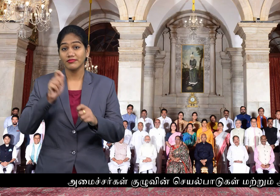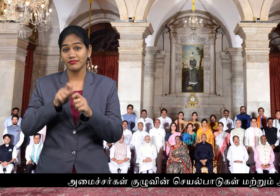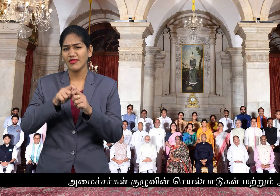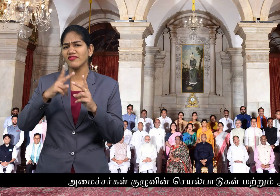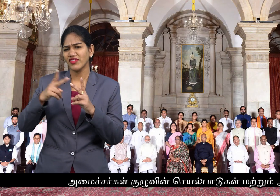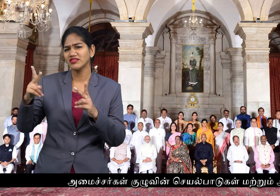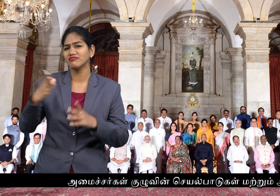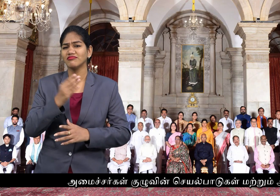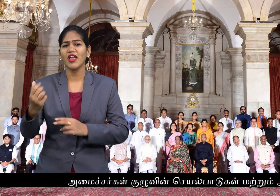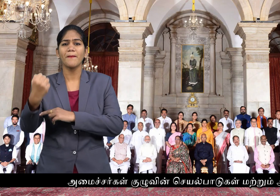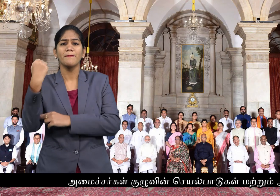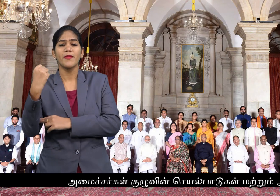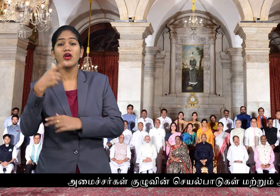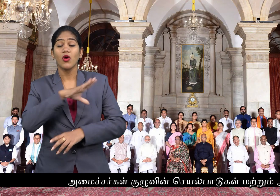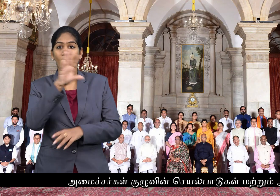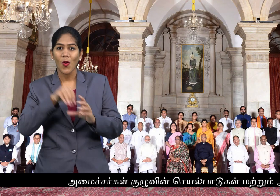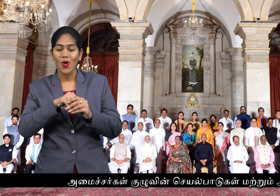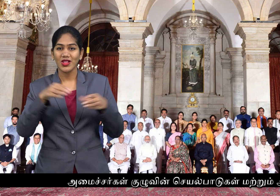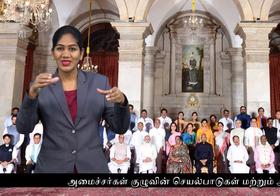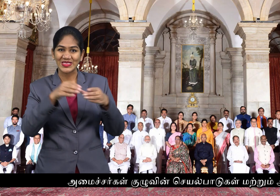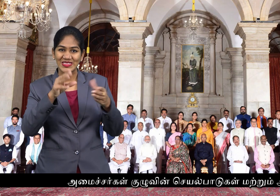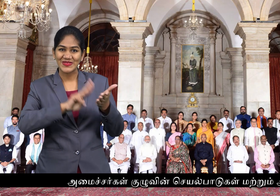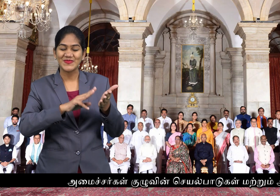அமைச்சர்கள் குழுவின் செயல்பாடுகள் மற்றும் அதிகாரங்கள்.